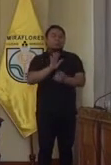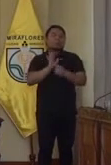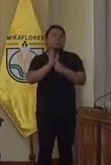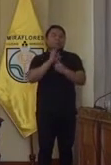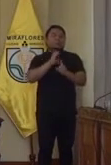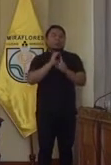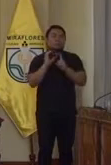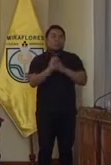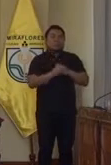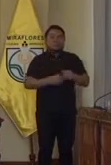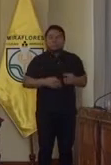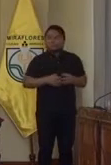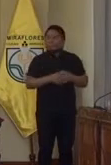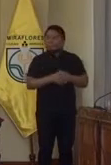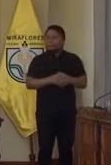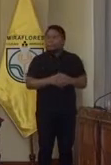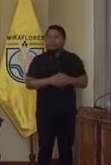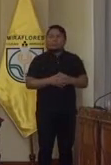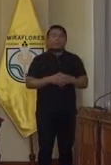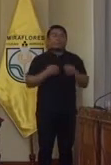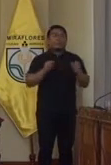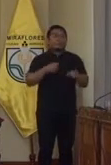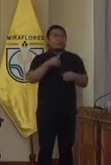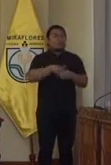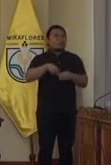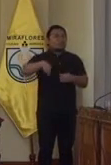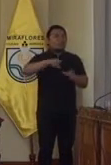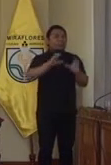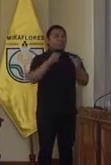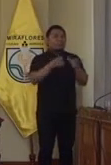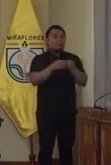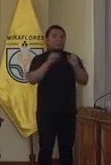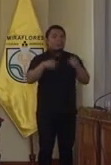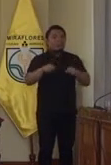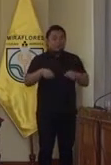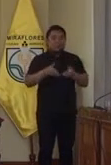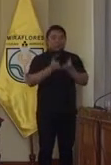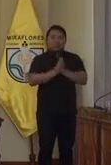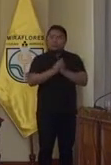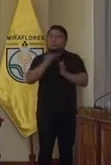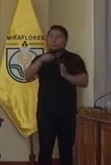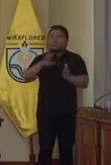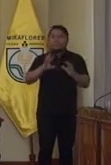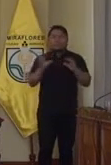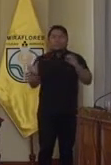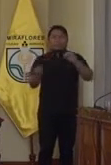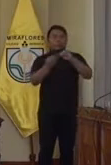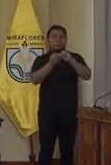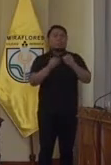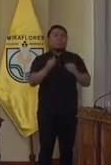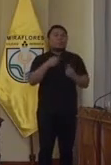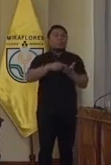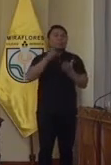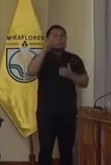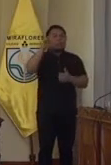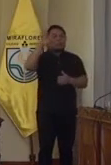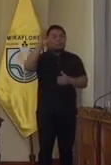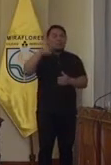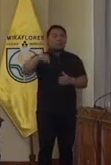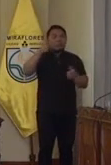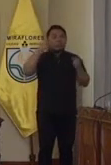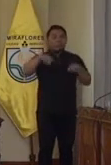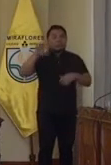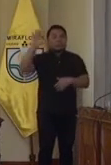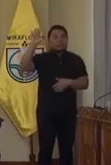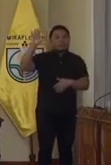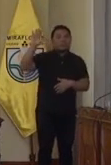expresiones culturales. Se va a votar el pedido de la Comisión de Cultura, Educación y Deporte para que pase a la orden del día. Señores regidores, los que están de